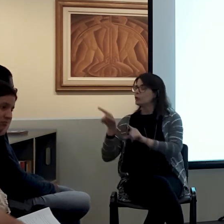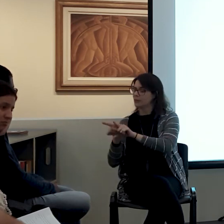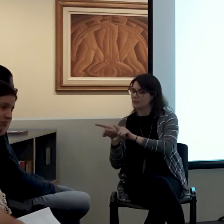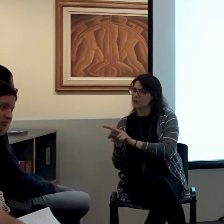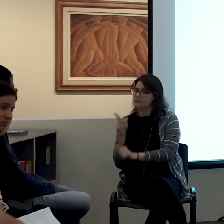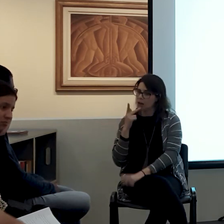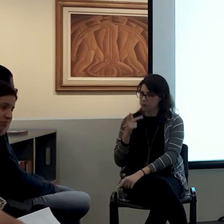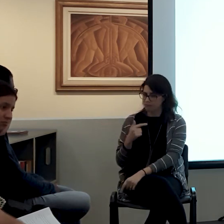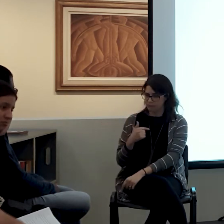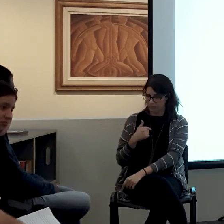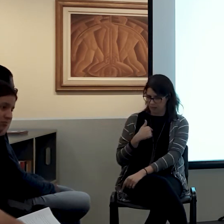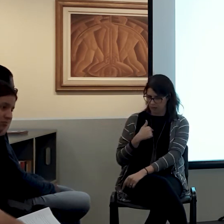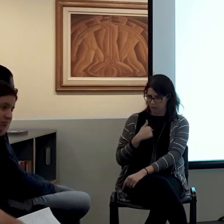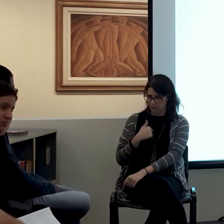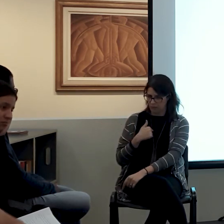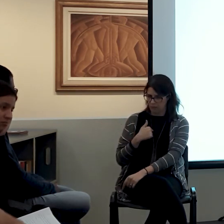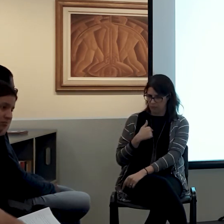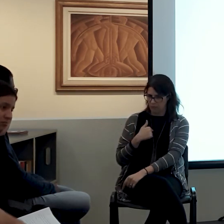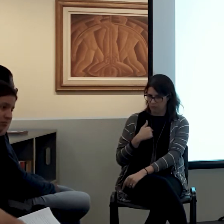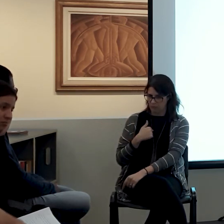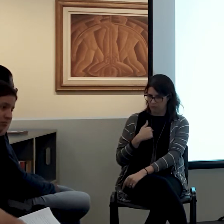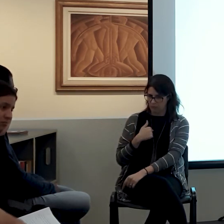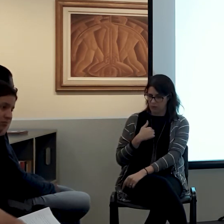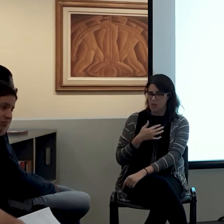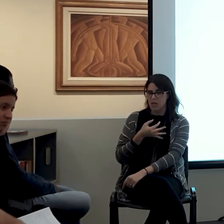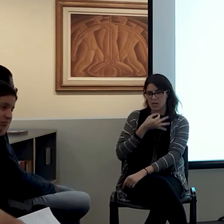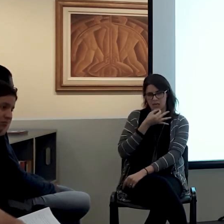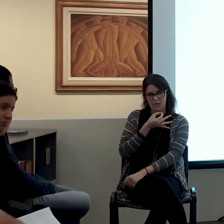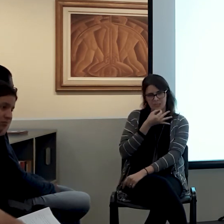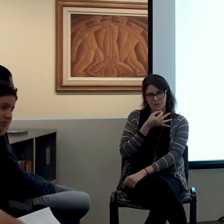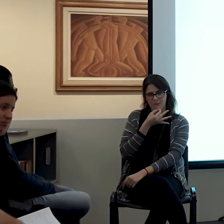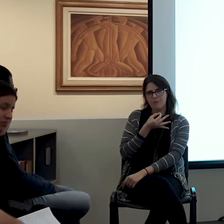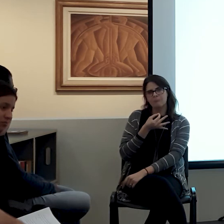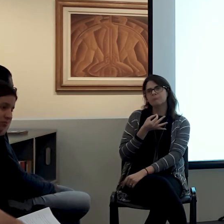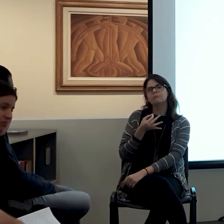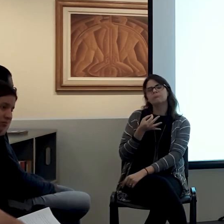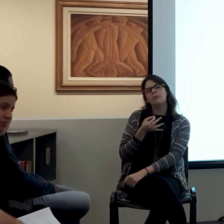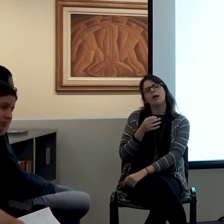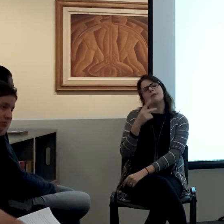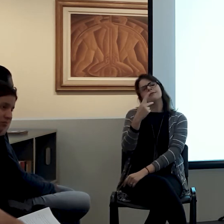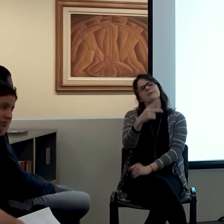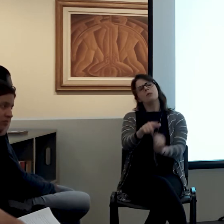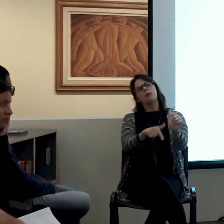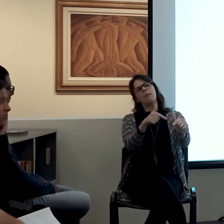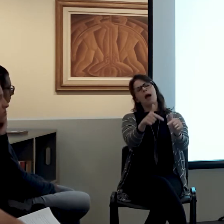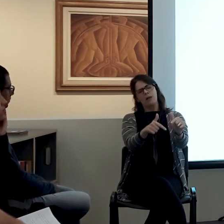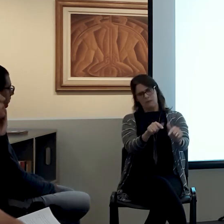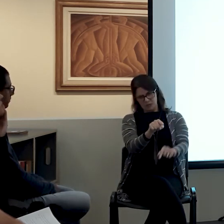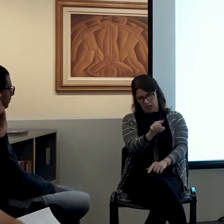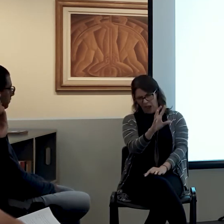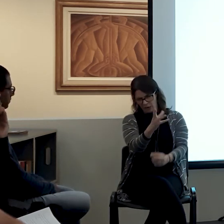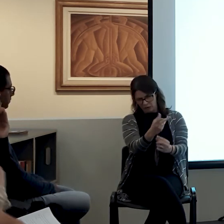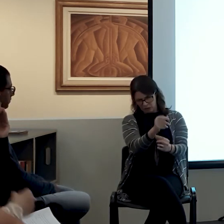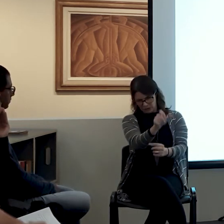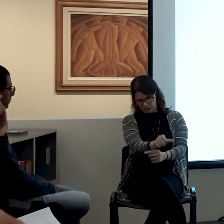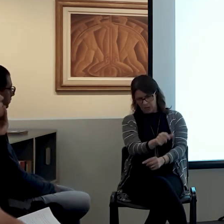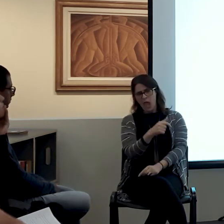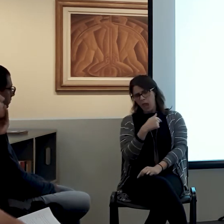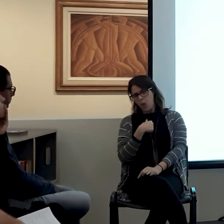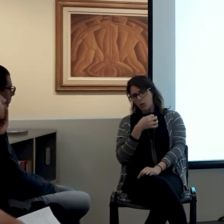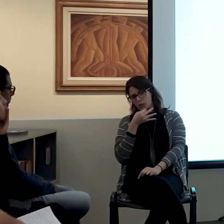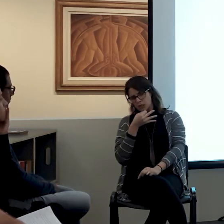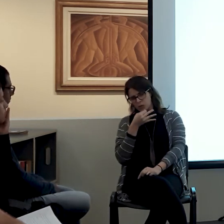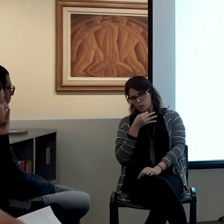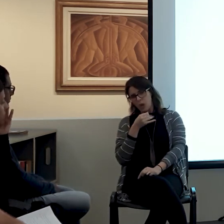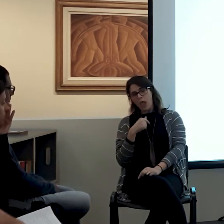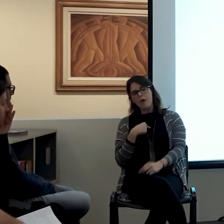aqui para interpretar, bem que essa ideia é complicada, para discutir o seu trabalho. E os artistas, aliás, até hoje, né? Sem